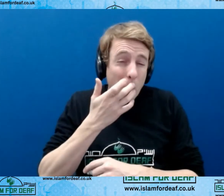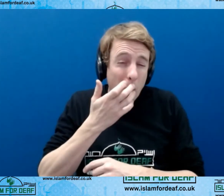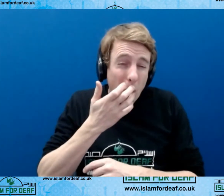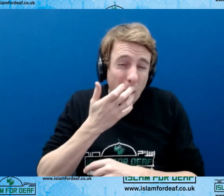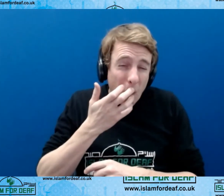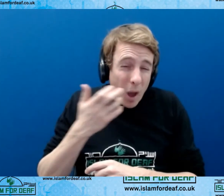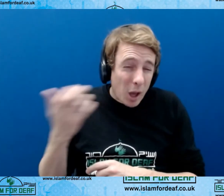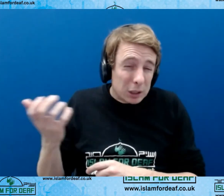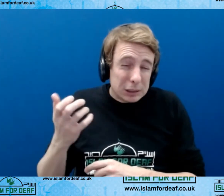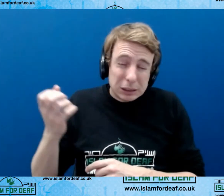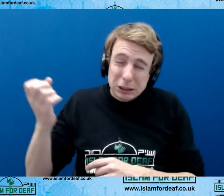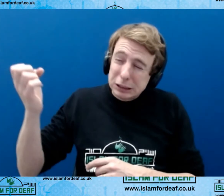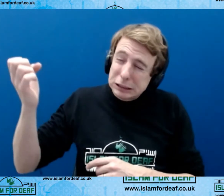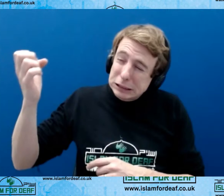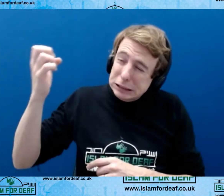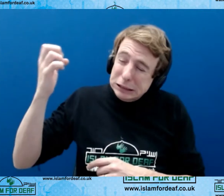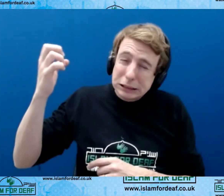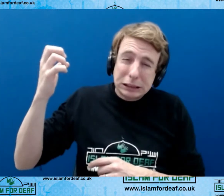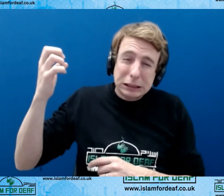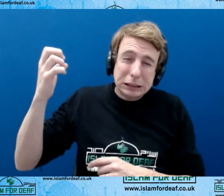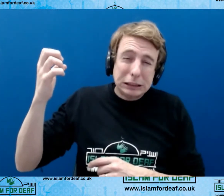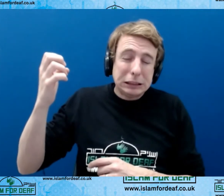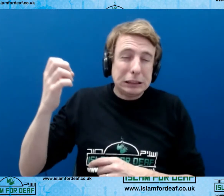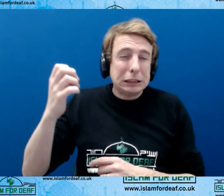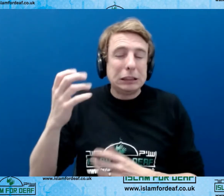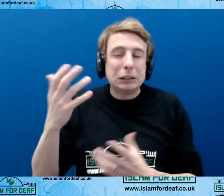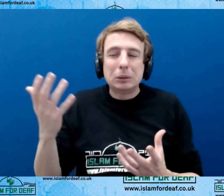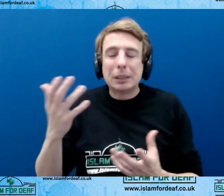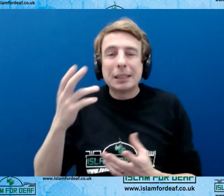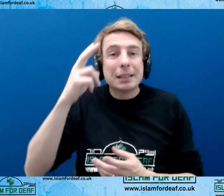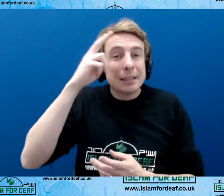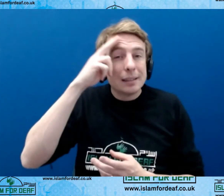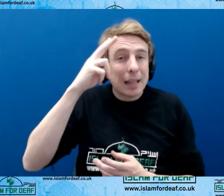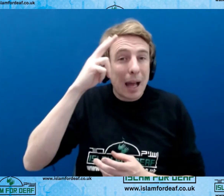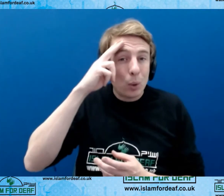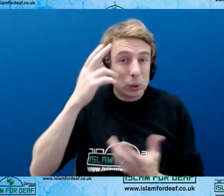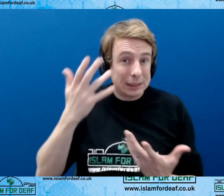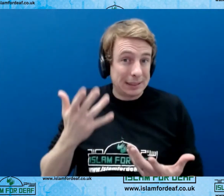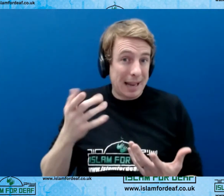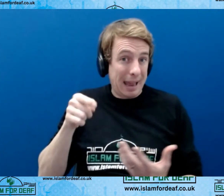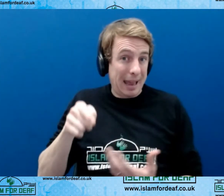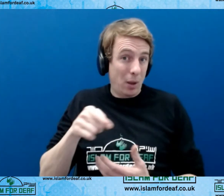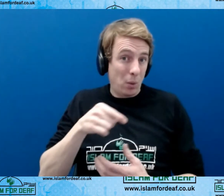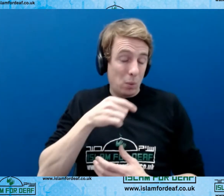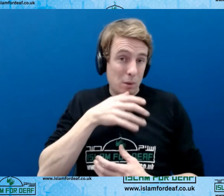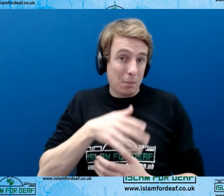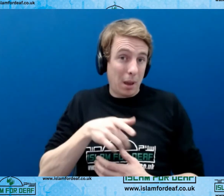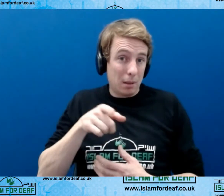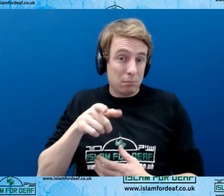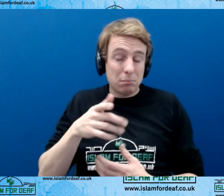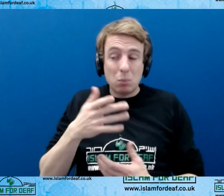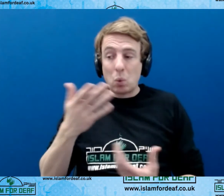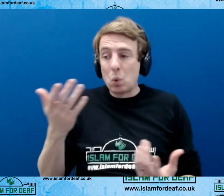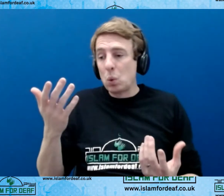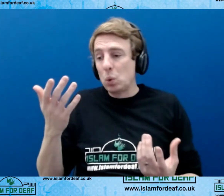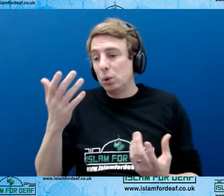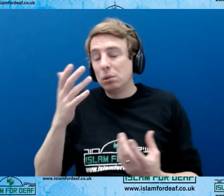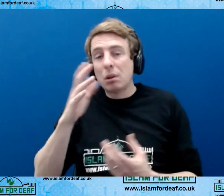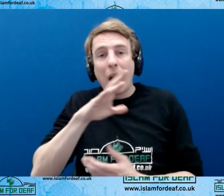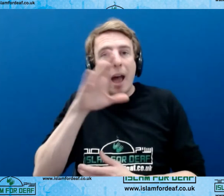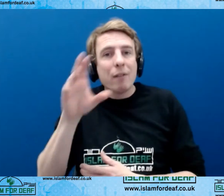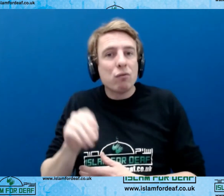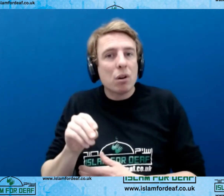or in Africa, where there's a burning heat of the day. وكذلك الدول الاسكندنافية عندما يكون النهار